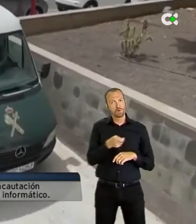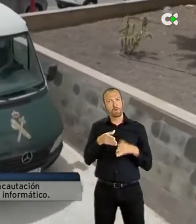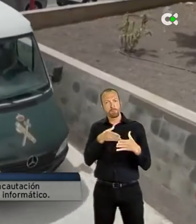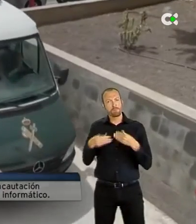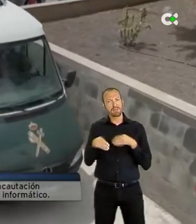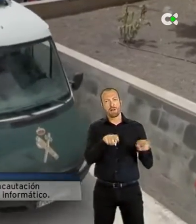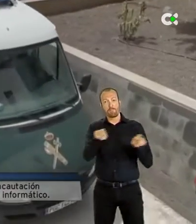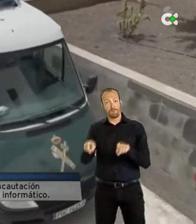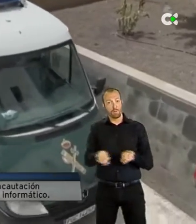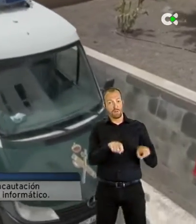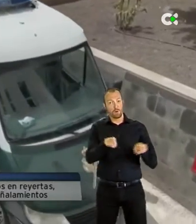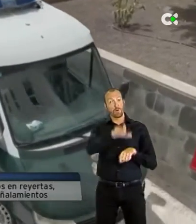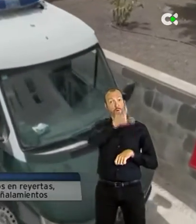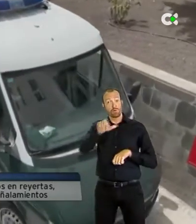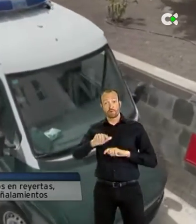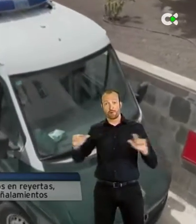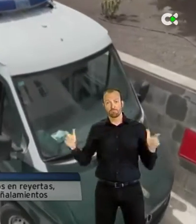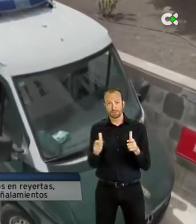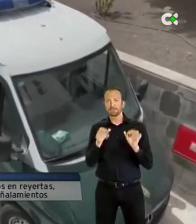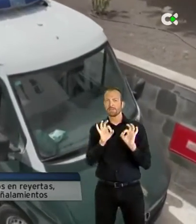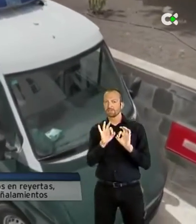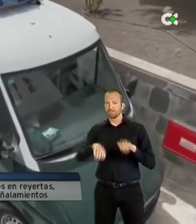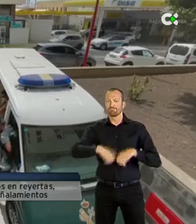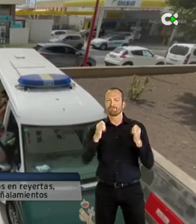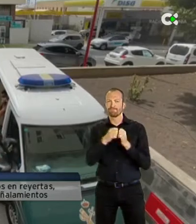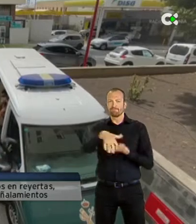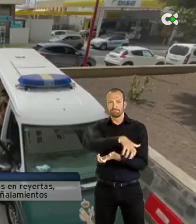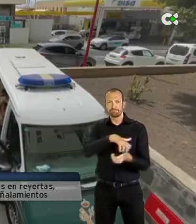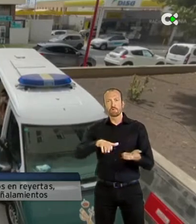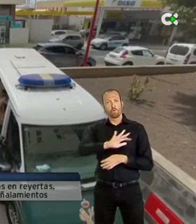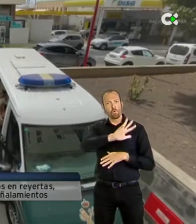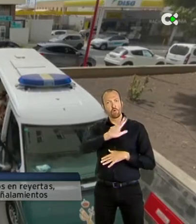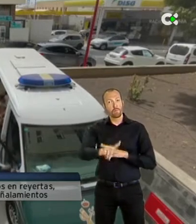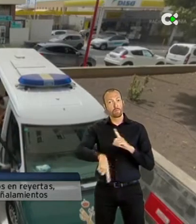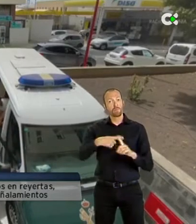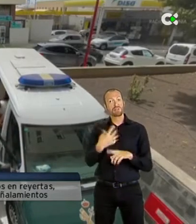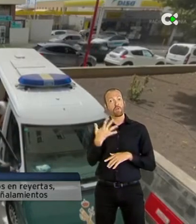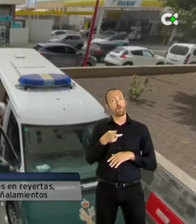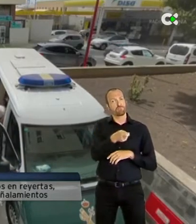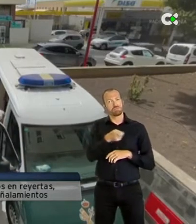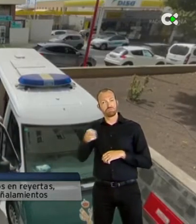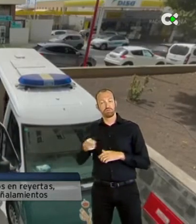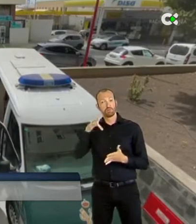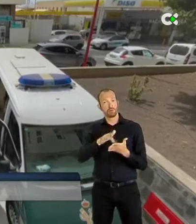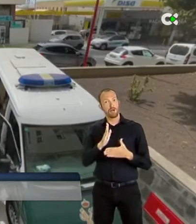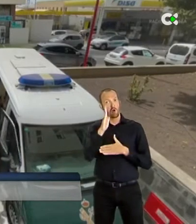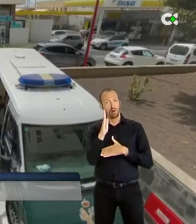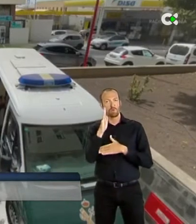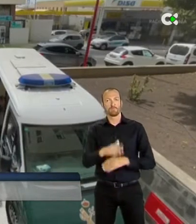material informático. Los detenidos están implicados en reyertas, atracos y al menos 5 apuñalamientos en